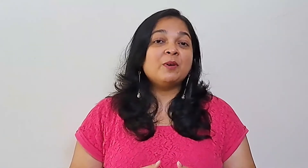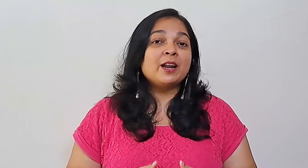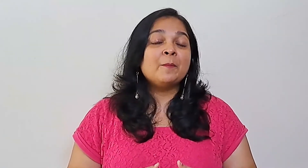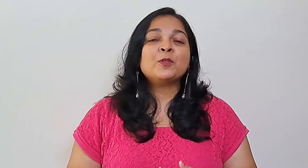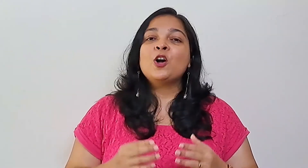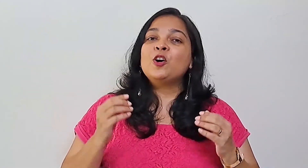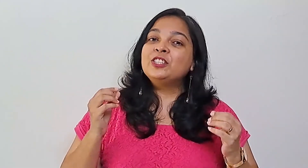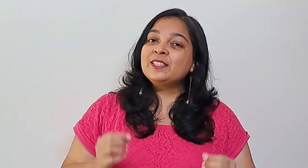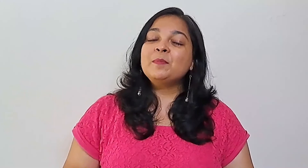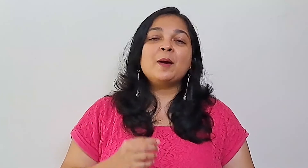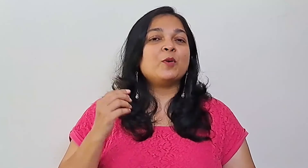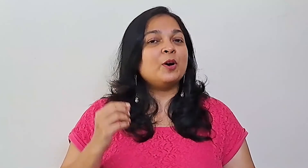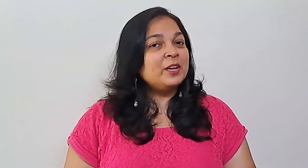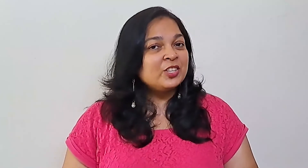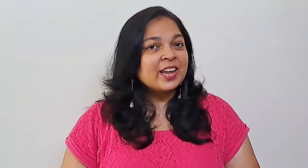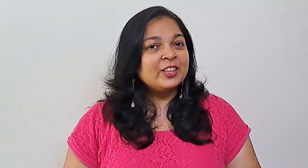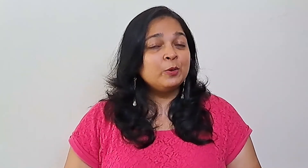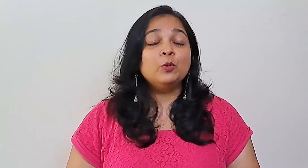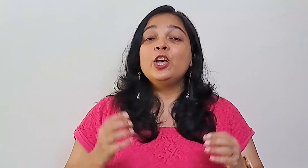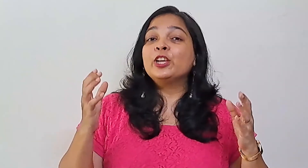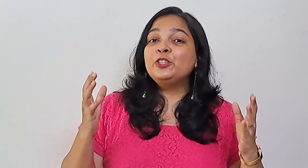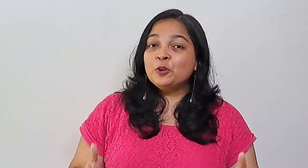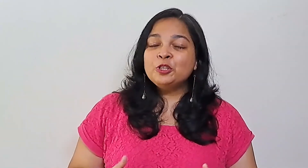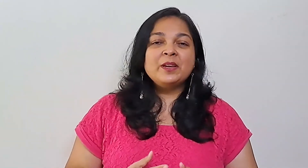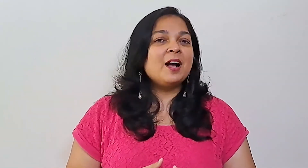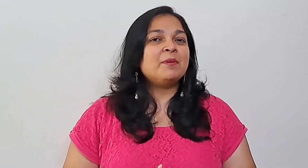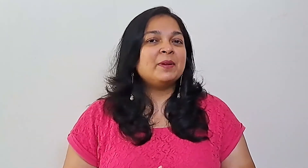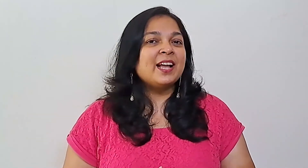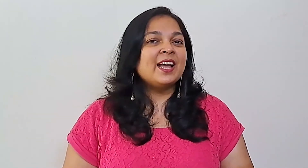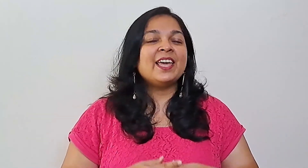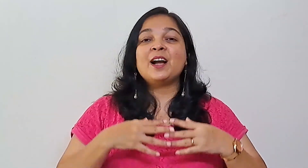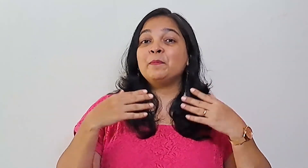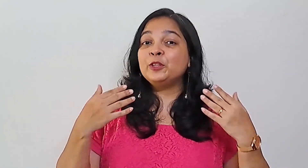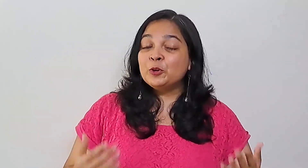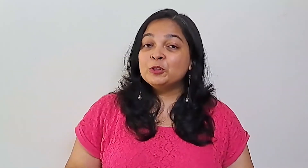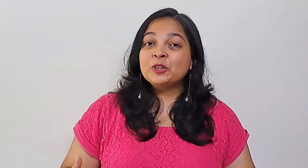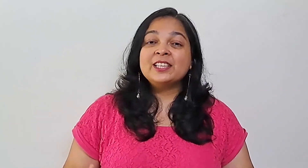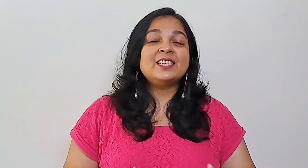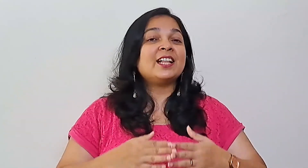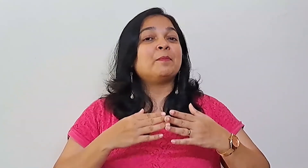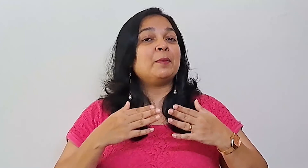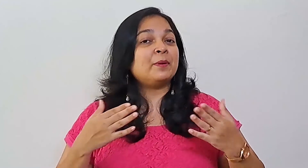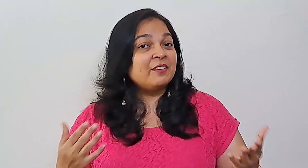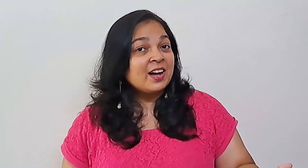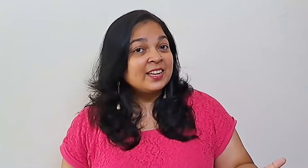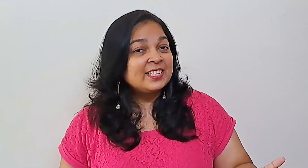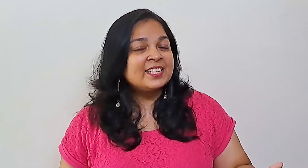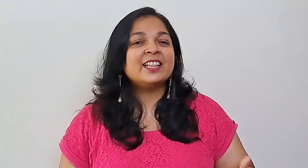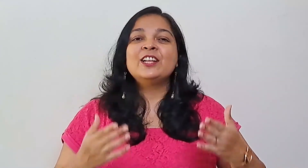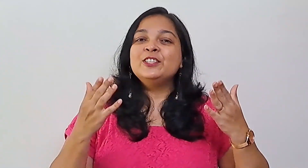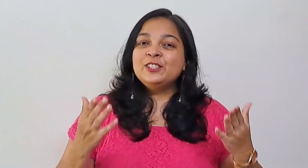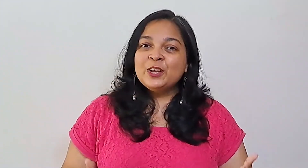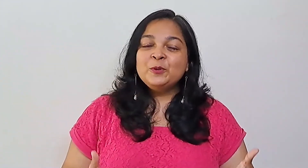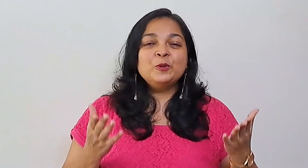ਤੇ ਜਿੱਦਾਂ ਮੈਂ ਤੁਹਾਨੂੰ ਹਰ ਵਾਰੀ ਦੱਸਦੀ ਹਾਂ ਕਿ ਜੋ ਕੁਛ ਵੀ ਅੱਜ ਆਪਾਂ ਇੱਥੇ ਦੱਸਿਆ ਆ, ਆਪਣੇ ਦੋਸਤਾਂ ਦੇ ਨਾਲ, ਆਪਣੇ ਪਰਿਵਾਰ ਦੇ ਨਾਲ